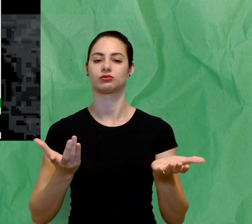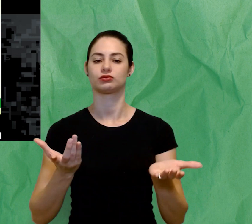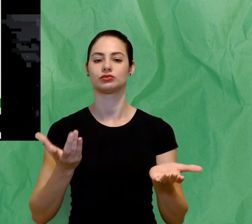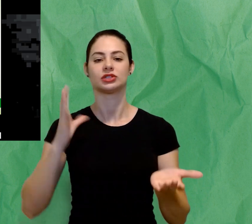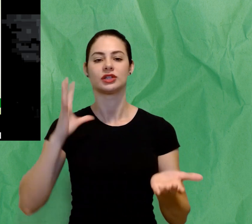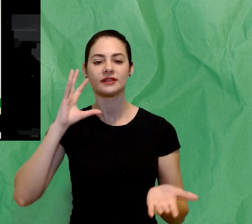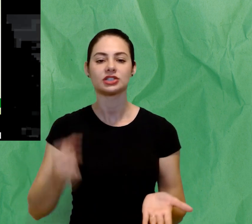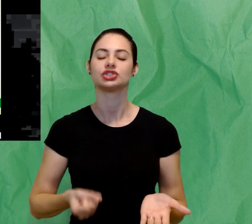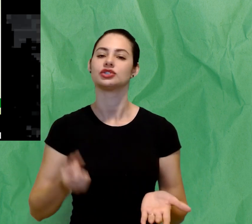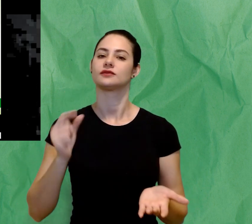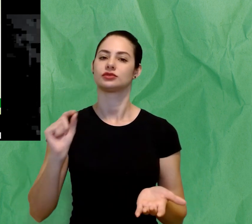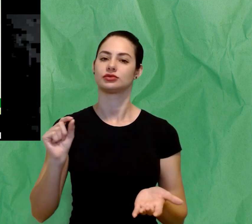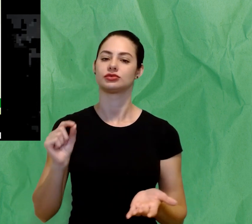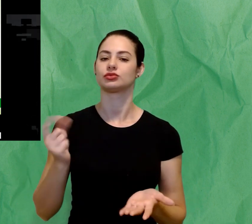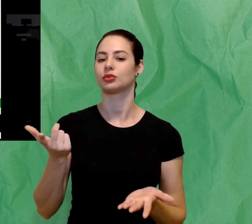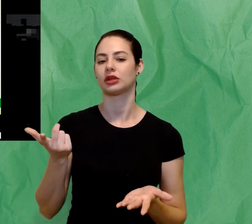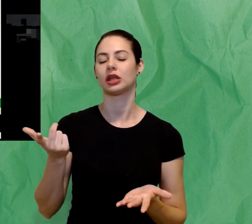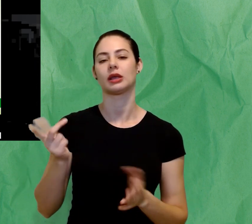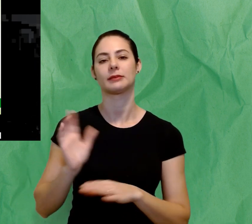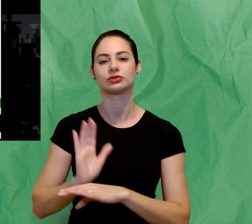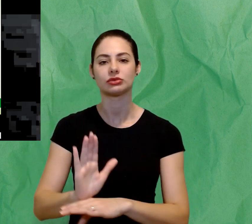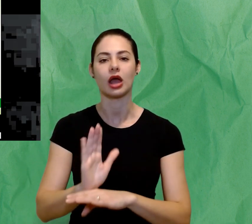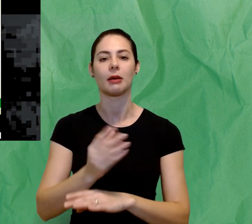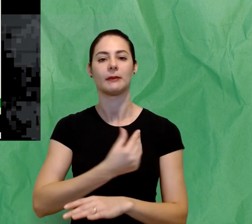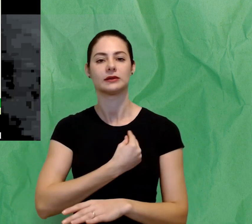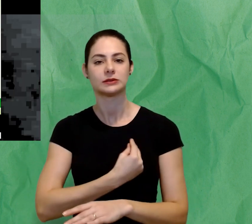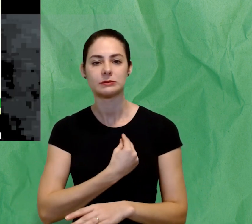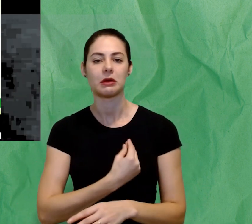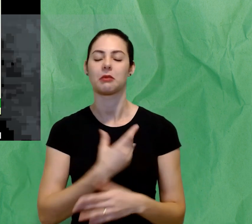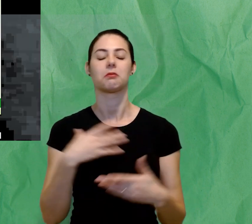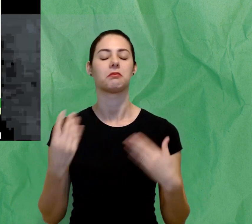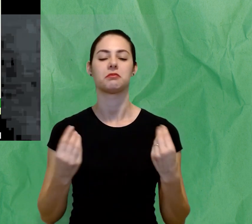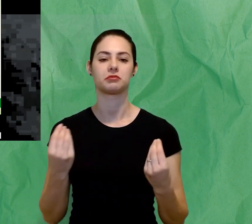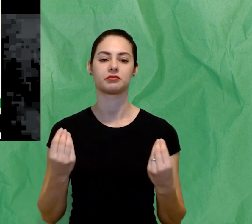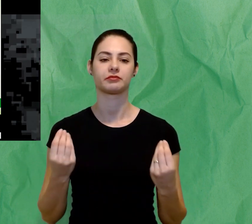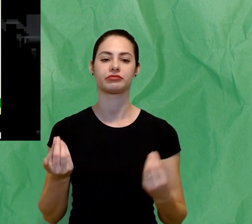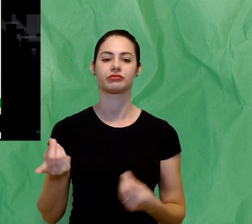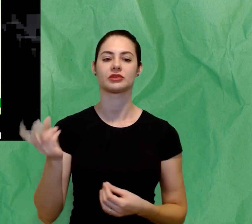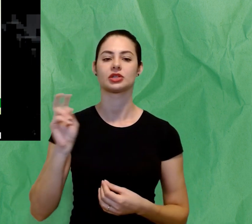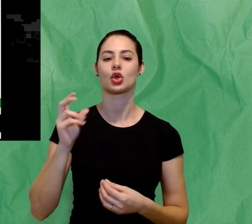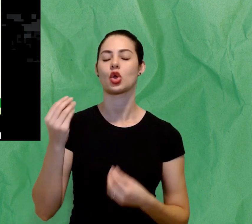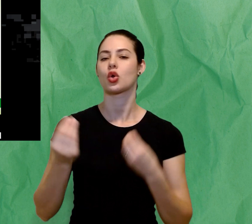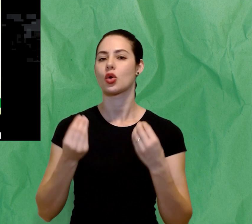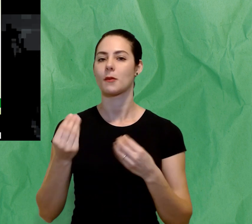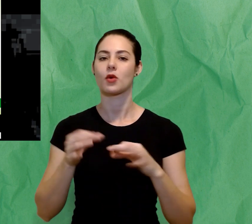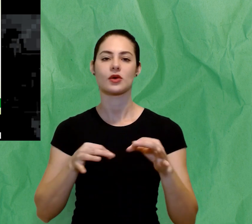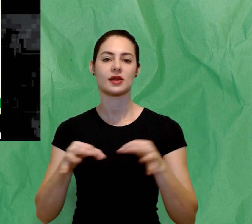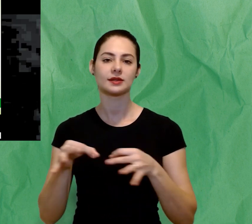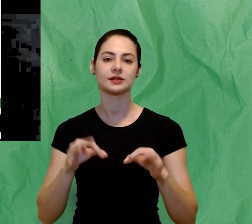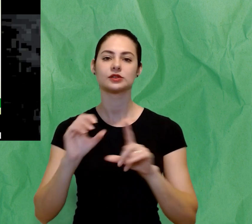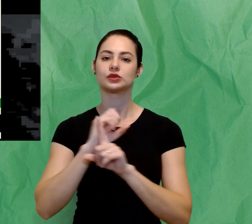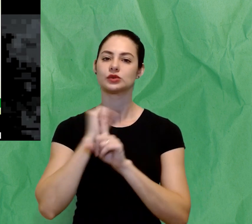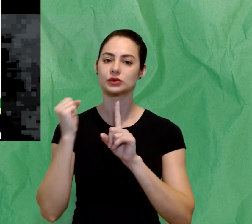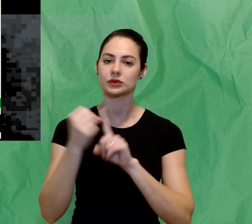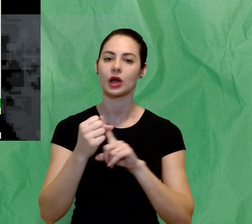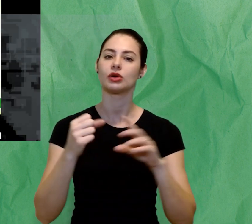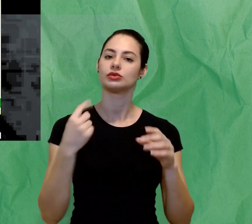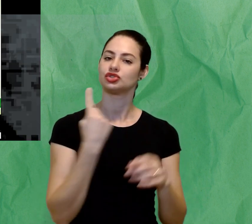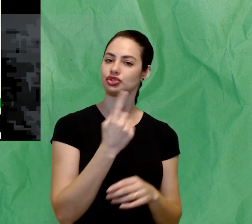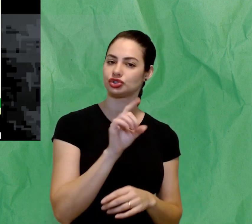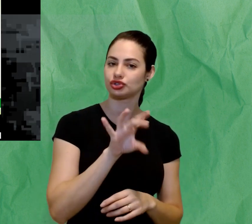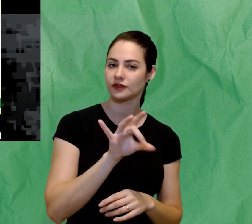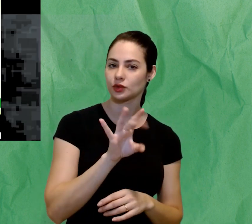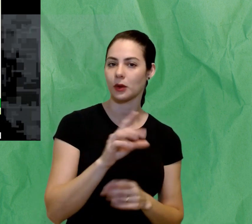Diretivos, participativos, cooperativos? Como se dá a organização social? Individual? Grupos